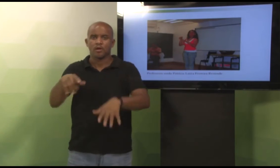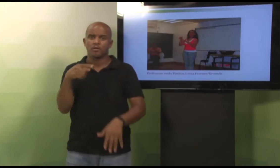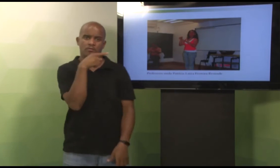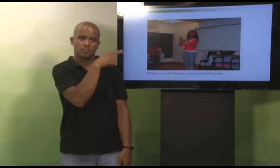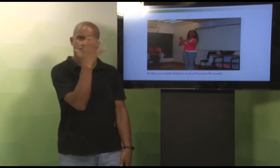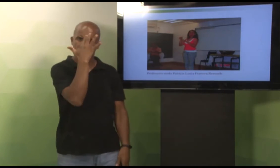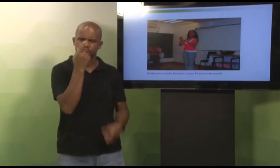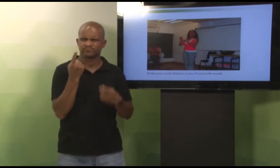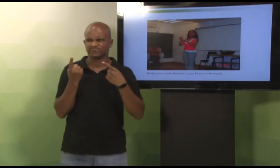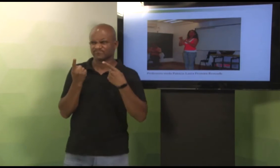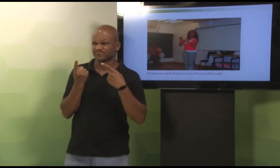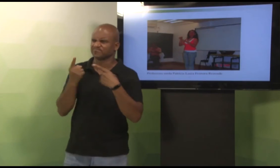bilíngue,